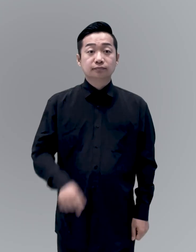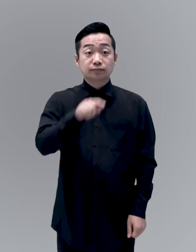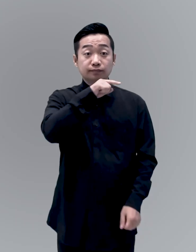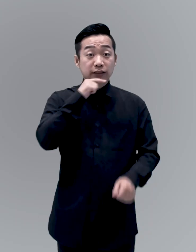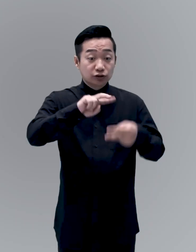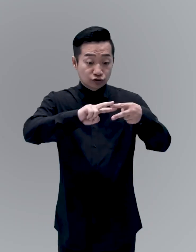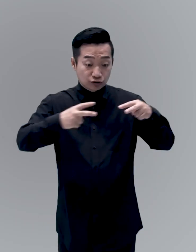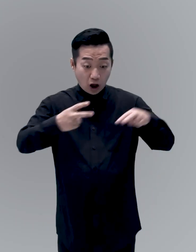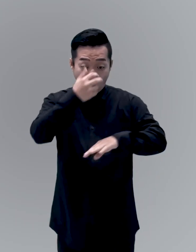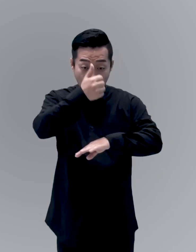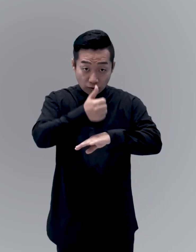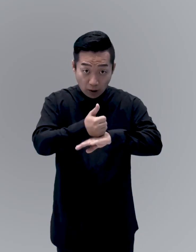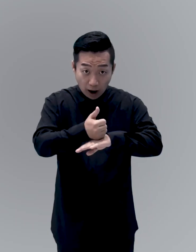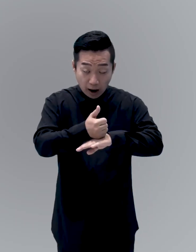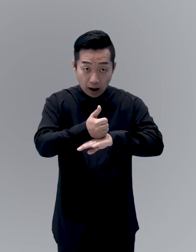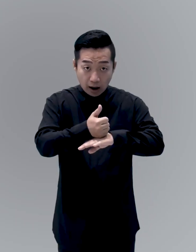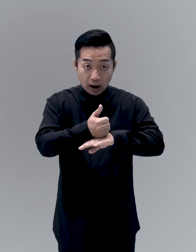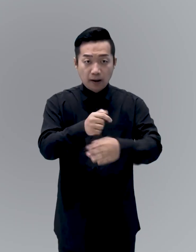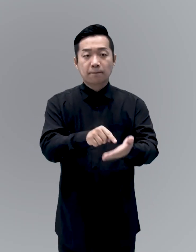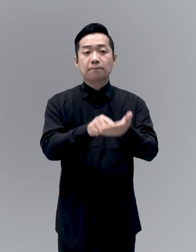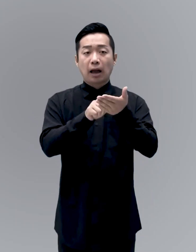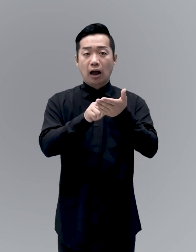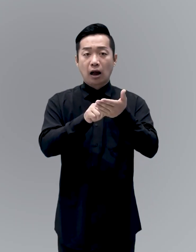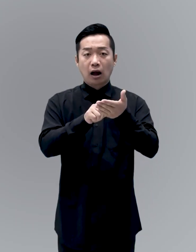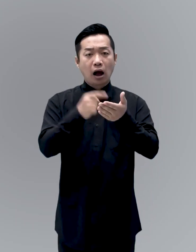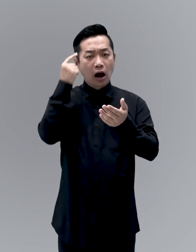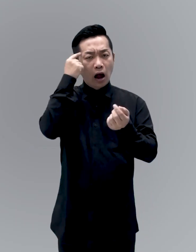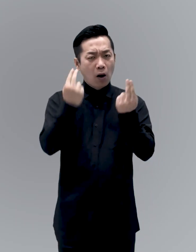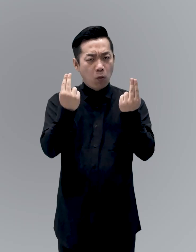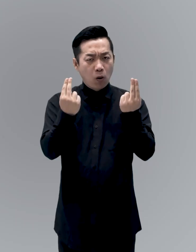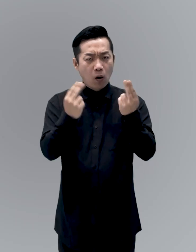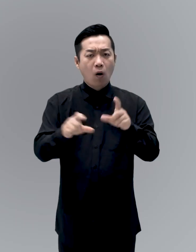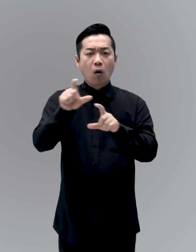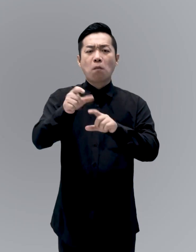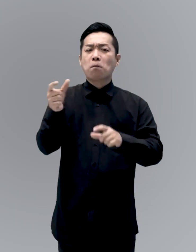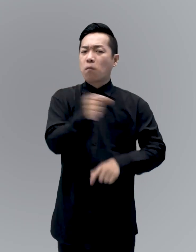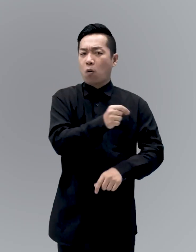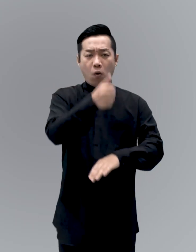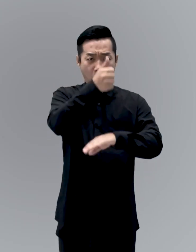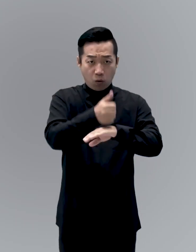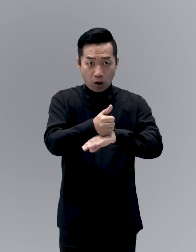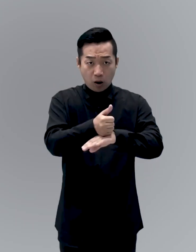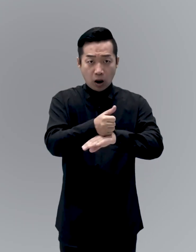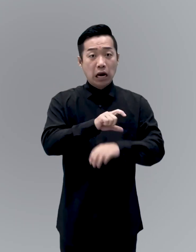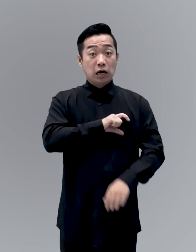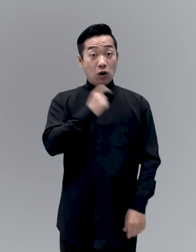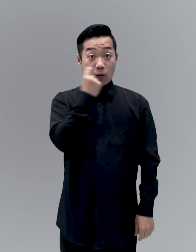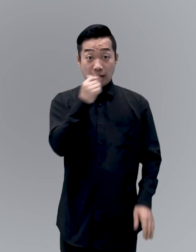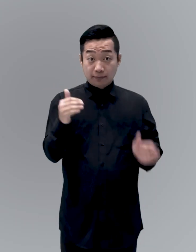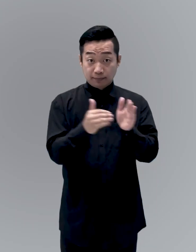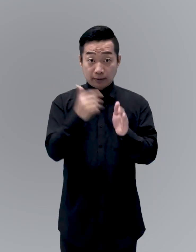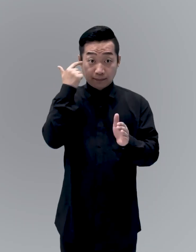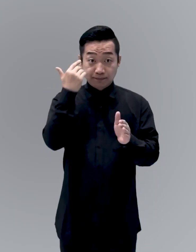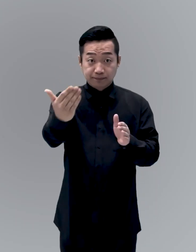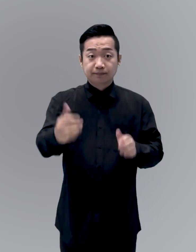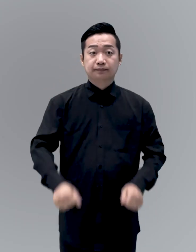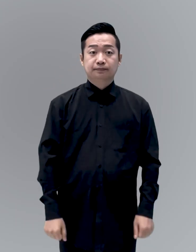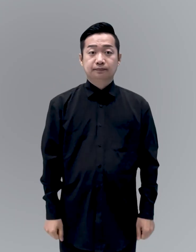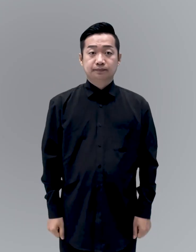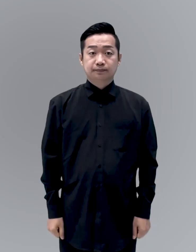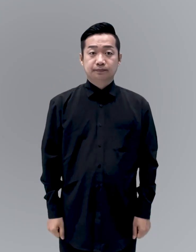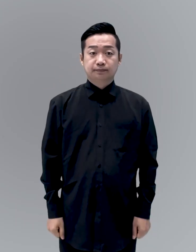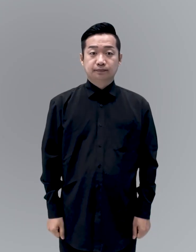유전자 검사 결과가 나왔습니다. 생각보다 빠르게 결과가 나왔네요. 신원 확인이 되었나요?